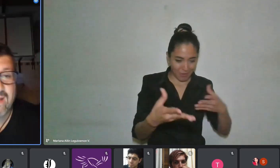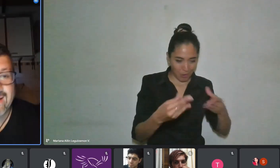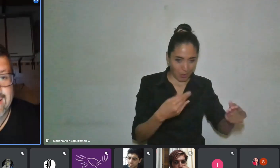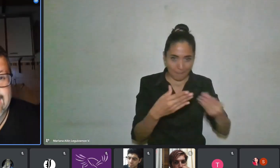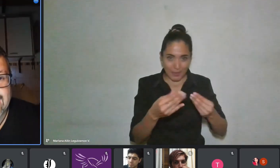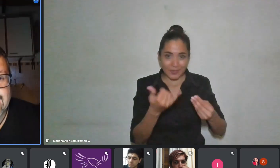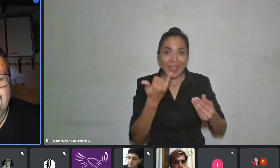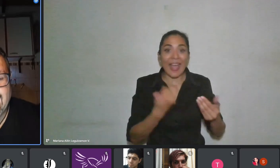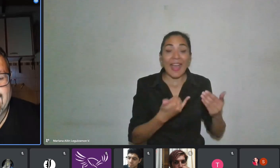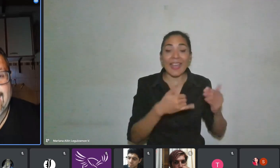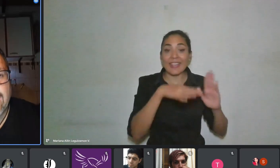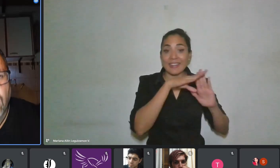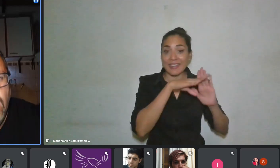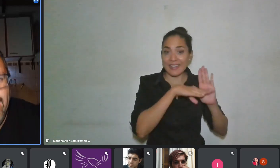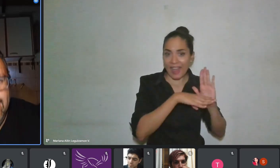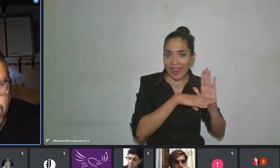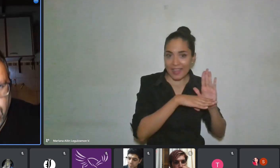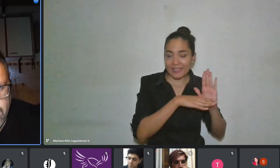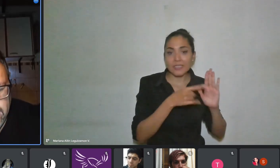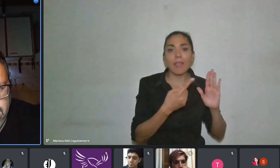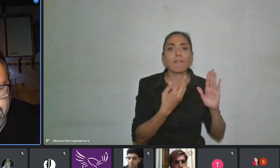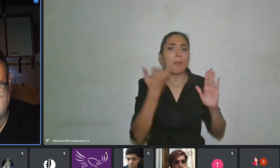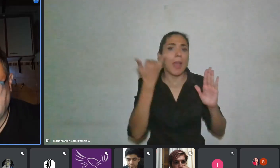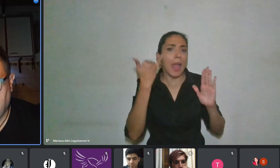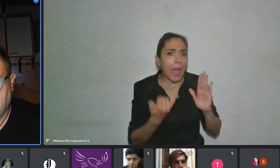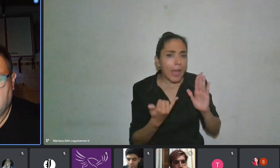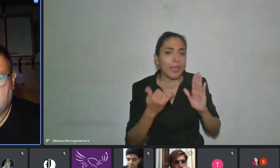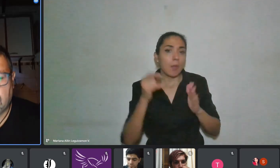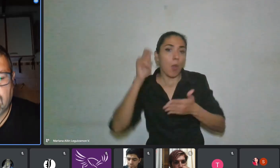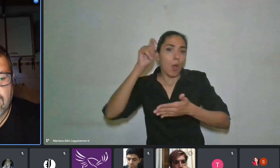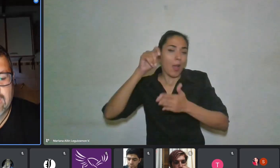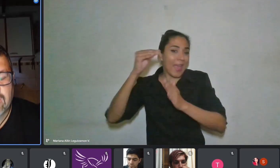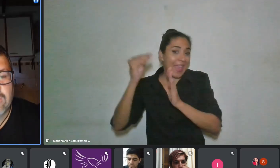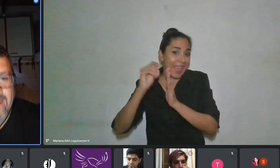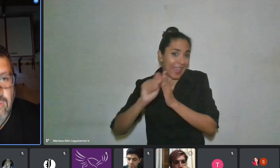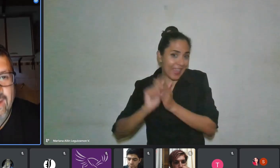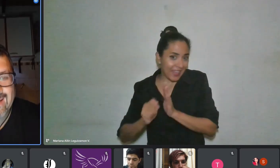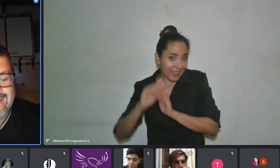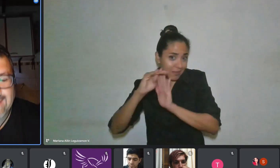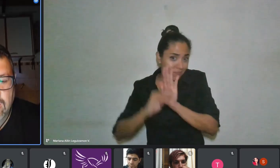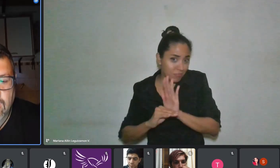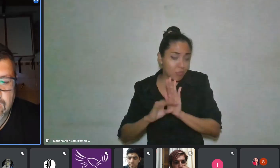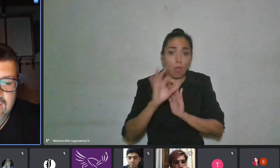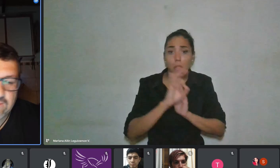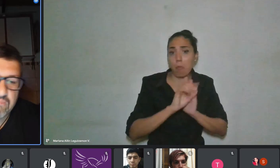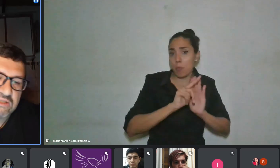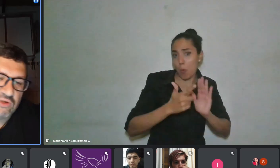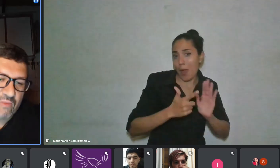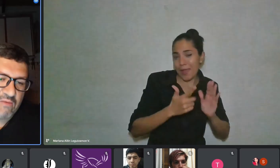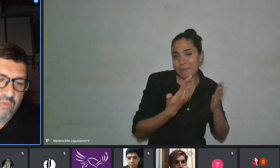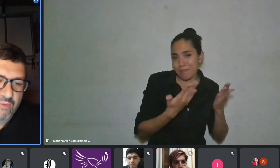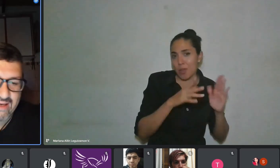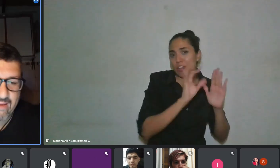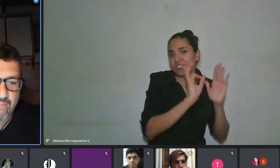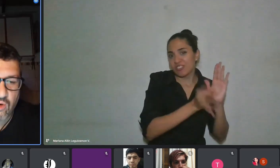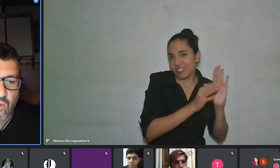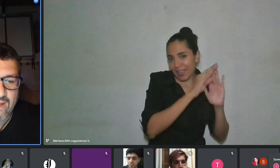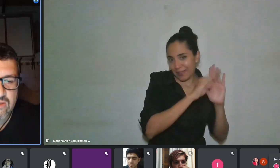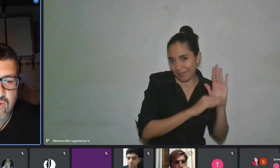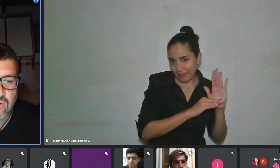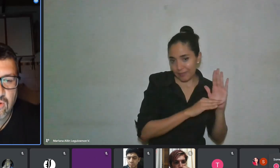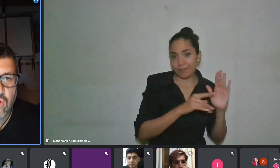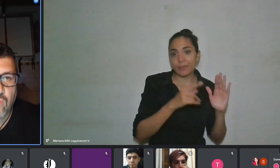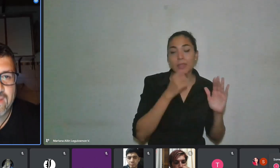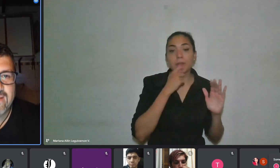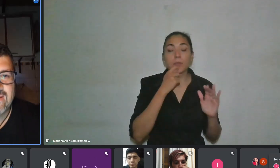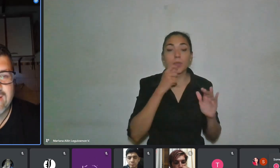o escritas, que regulen todo esto. Nosotros en nuestro Estado argentino, si tomáramos, por ejemplo, cuáles